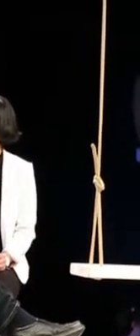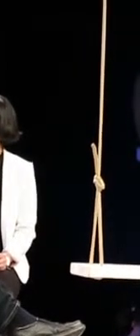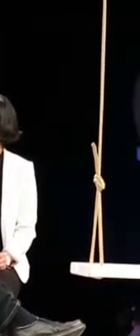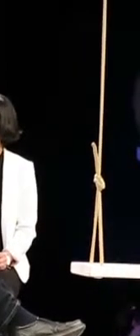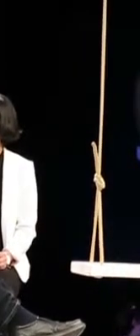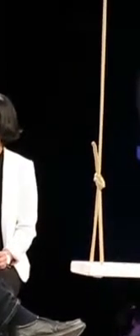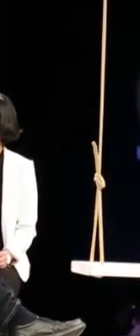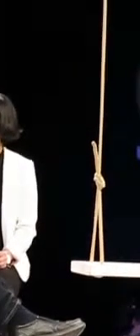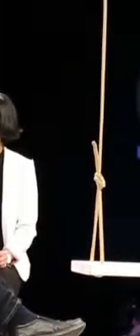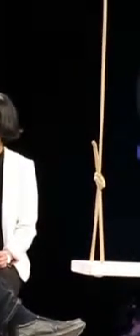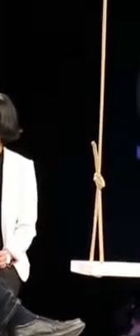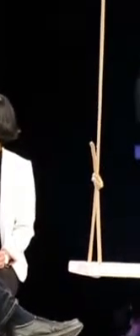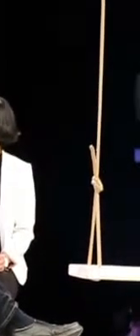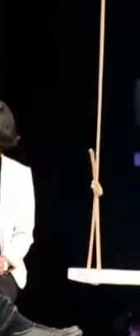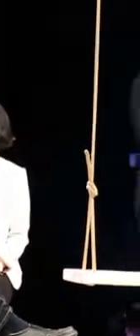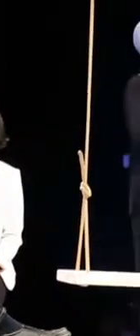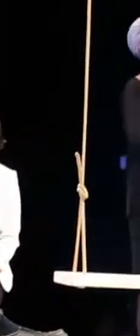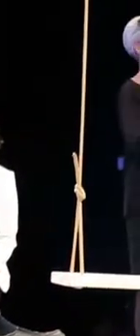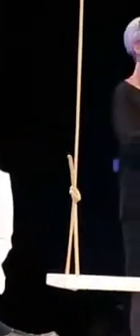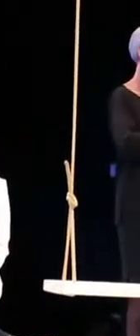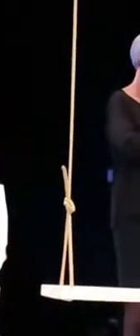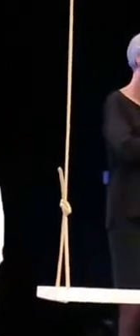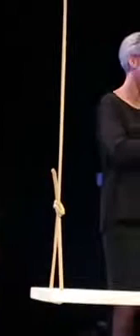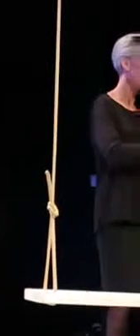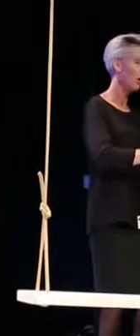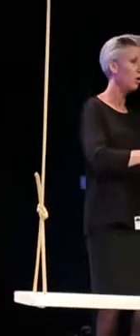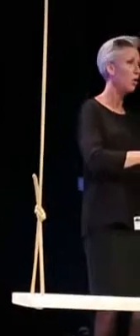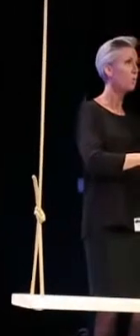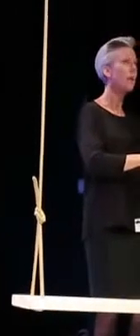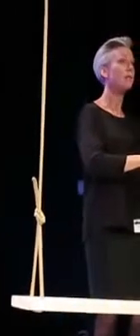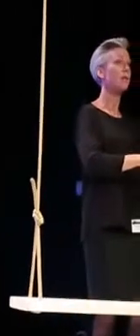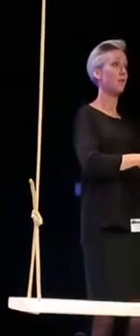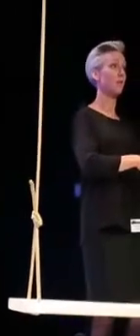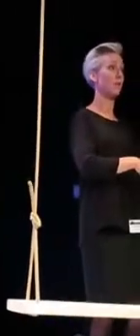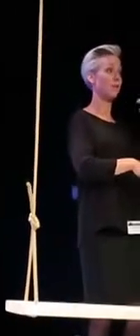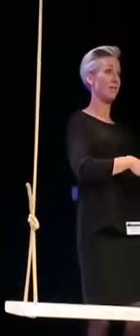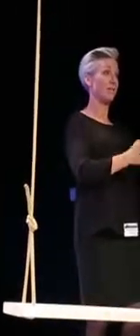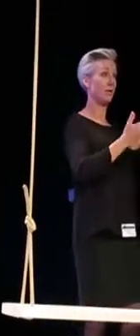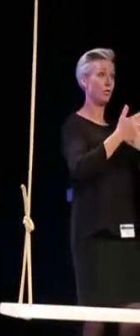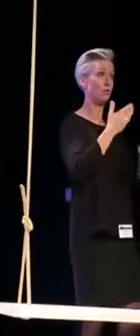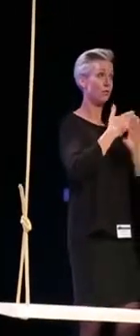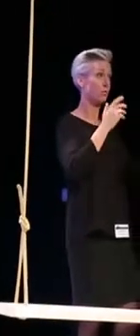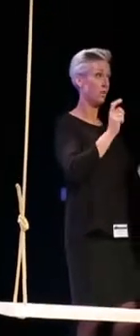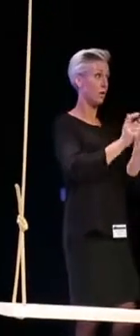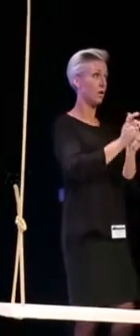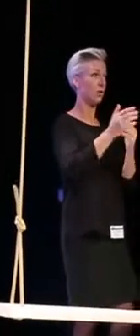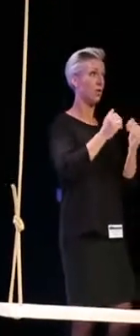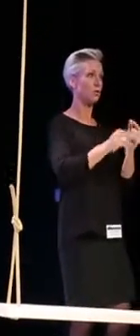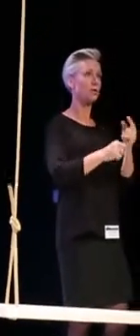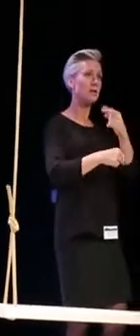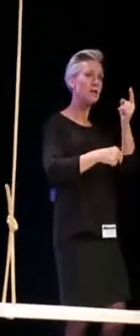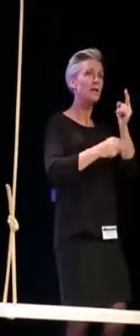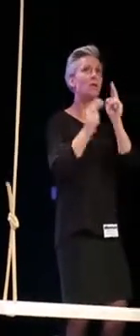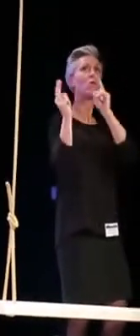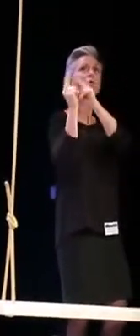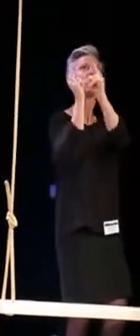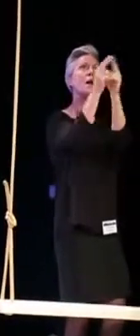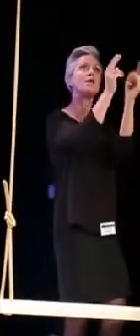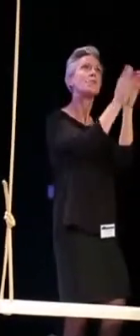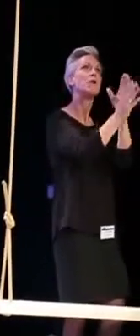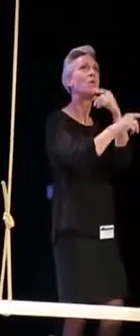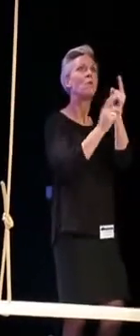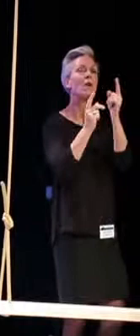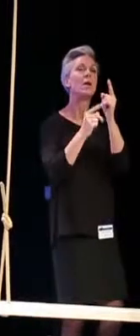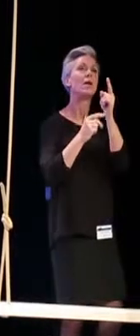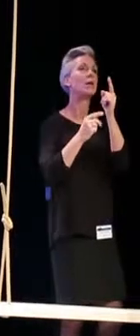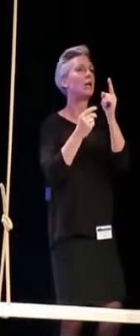ska vi skydda miljön. Utan jag tror att vad ni gör idag. Att hålla händerna med företagsledare. Med forskare. Med